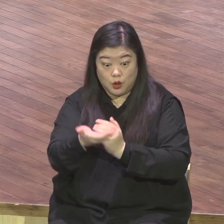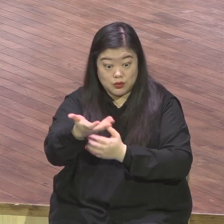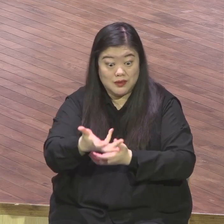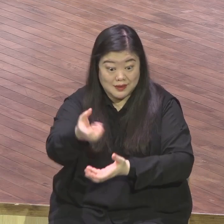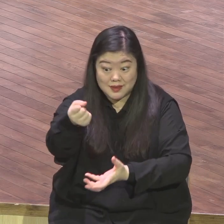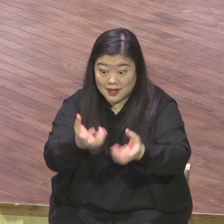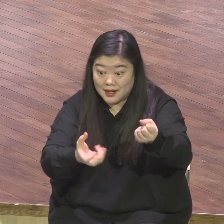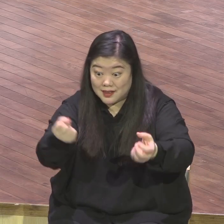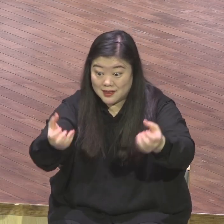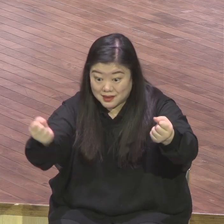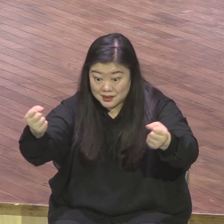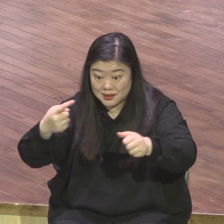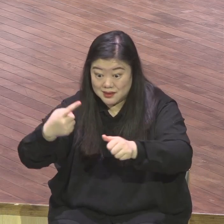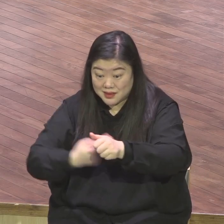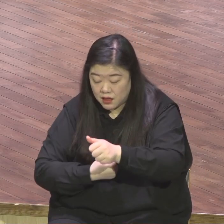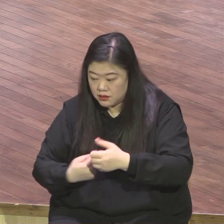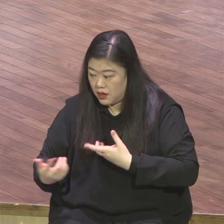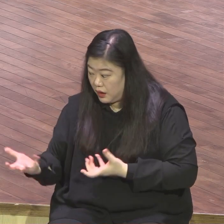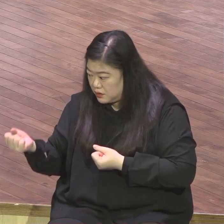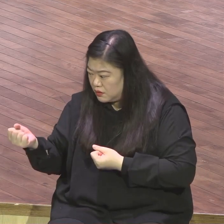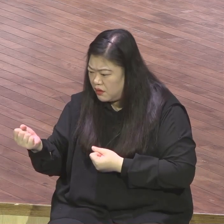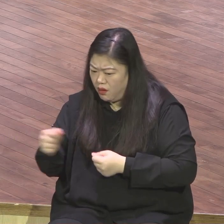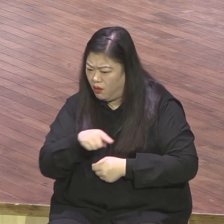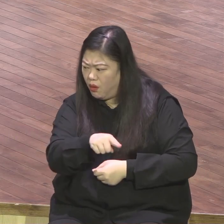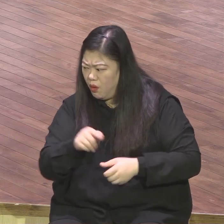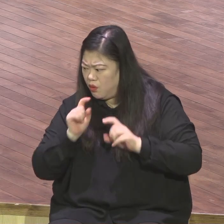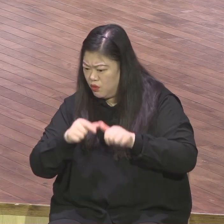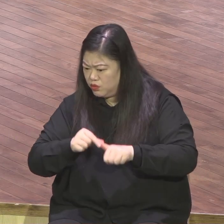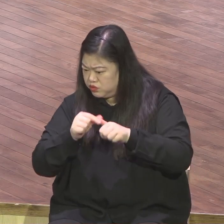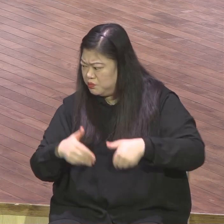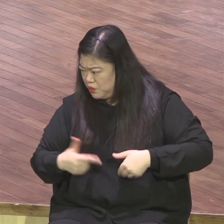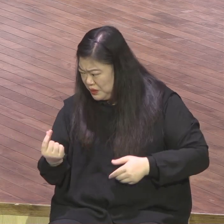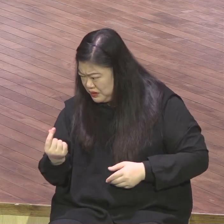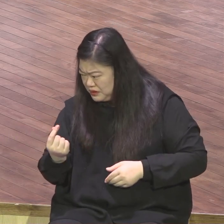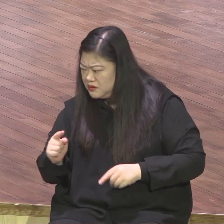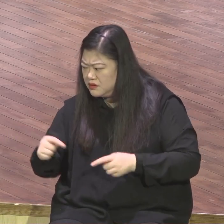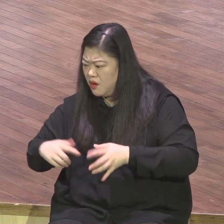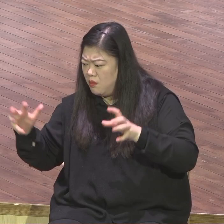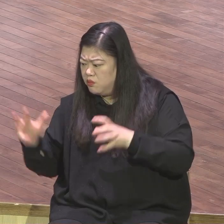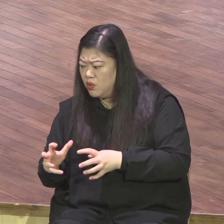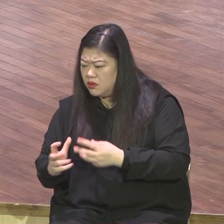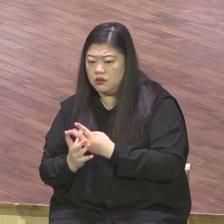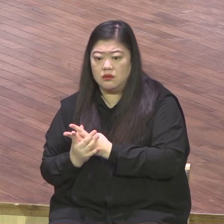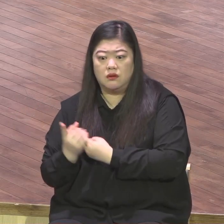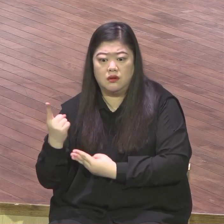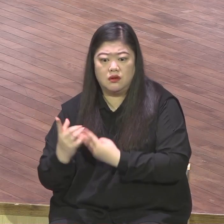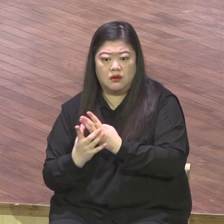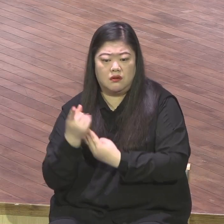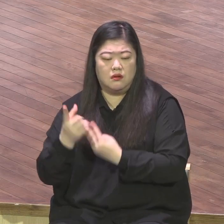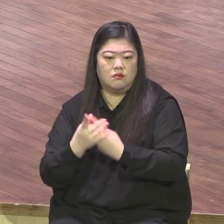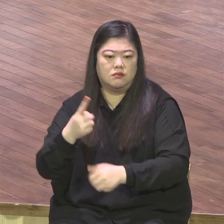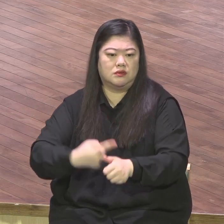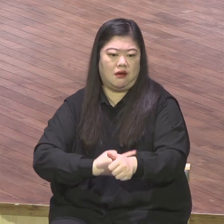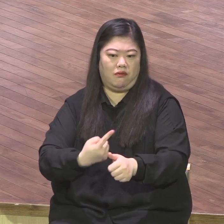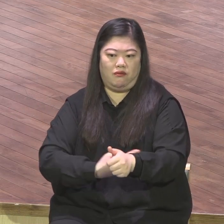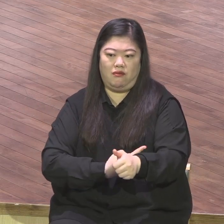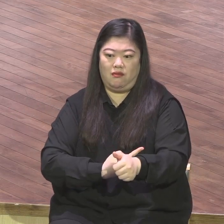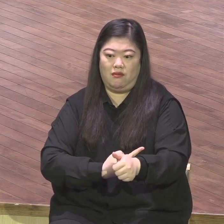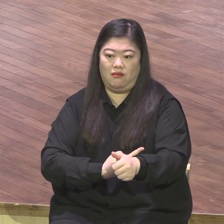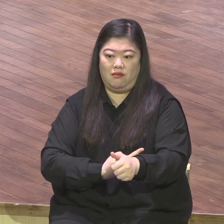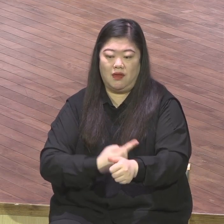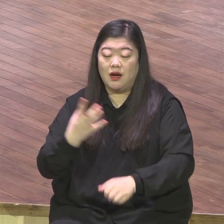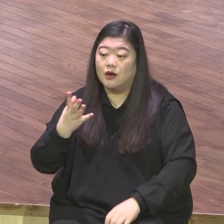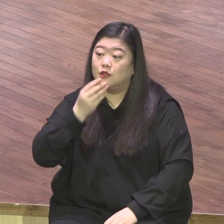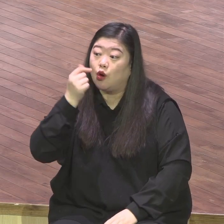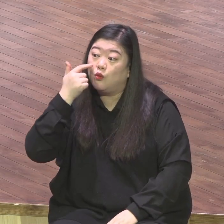자연스럽게 3.1조 활성화되게 되어 있어요. 아, 나 혼자가 아니라 같이 성부, 성자, 성령